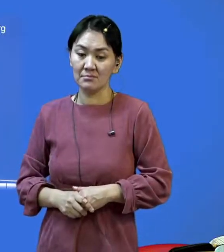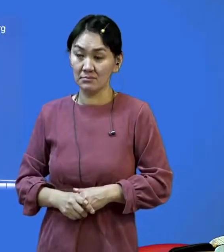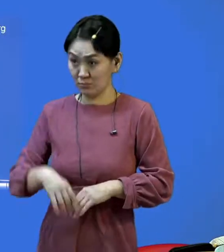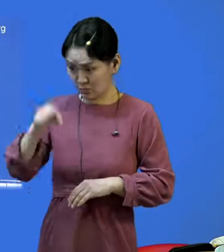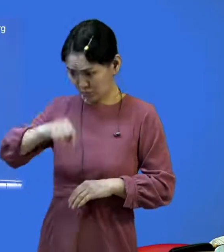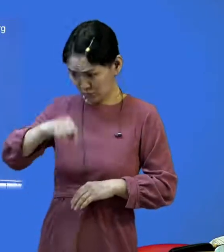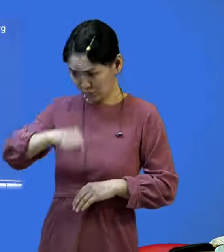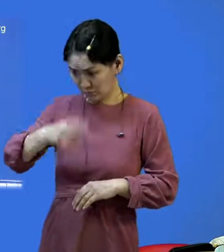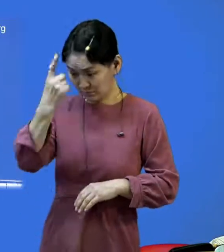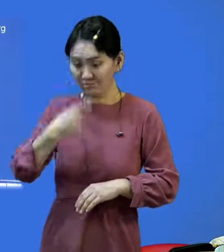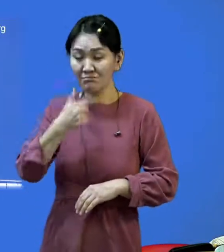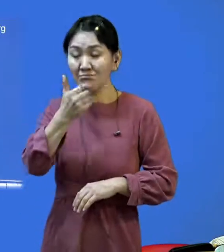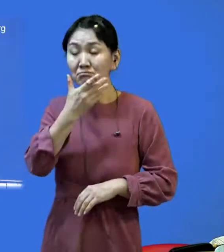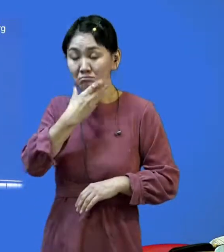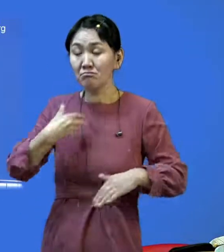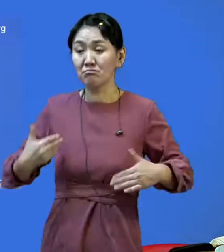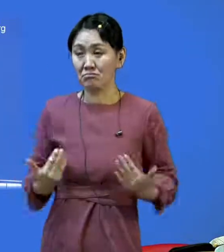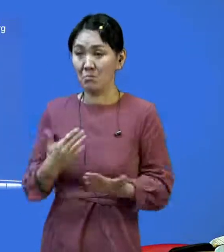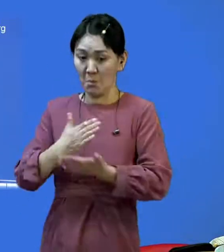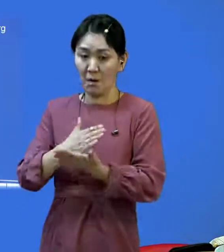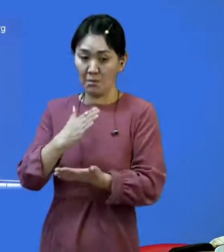Одоо би бол яхав сайхан амьдэрч байна.